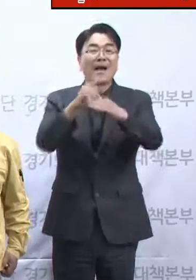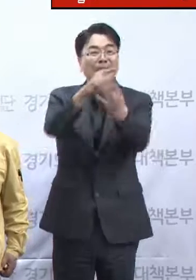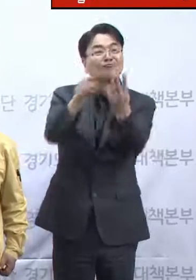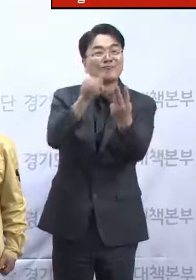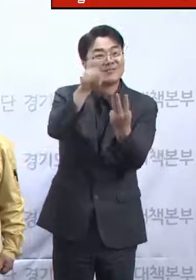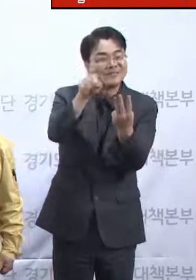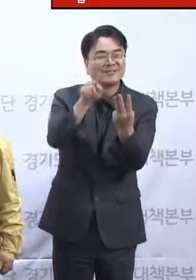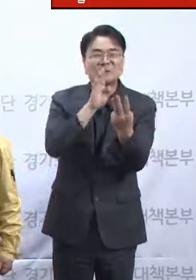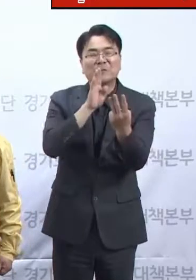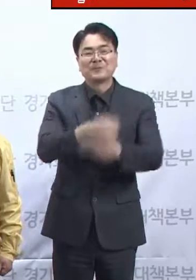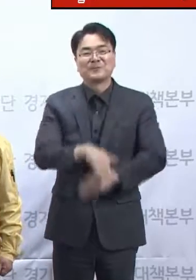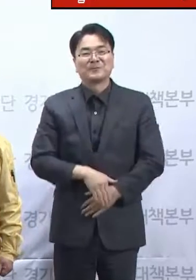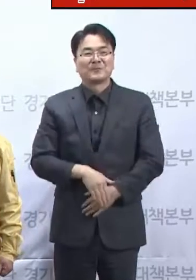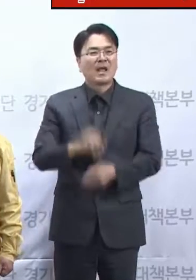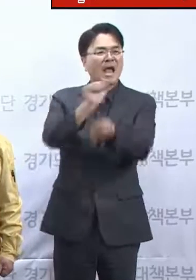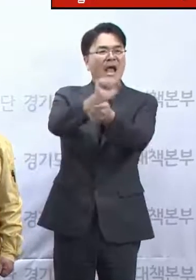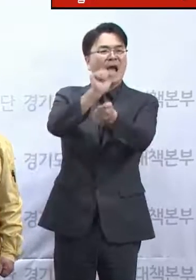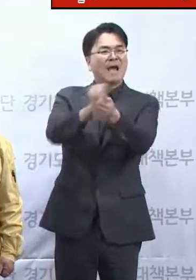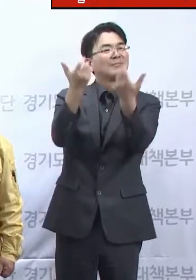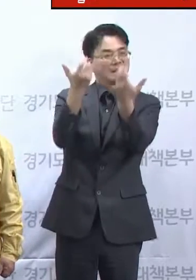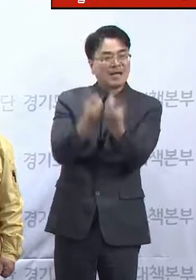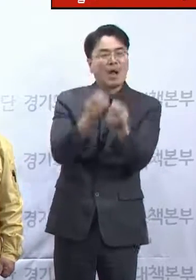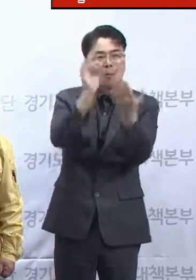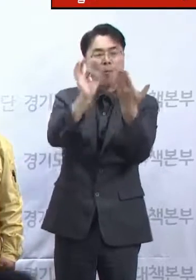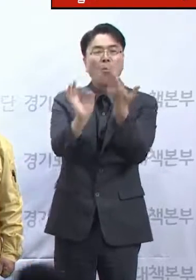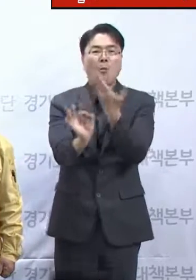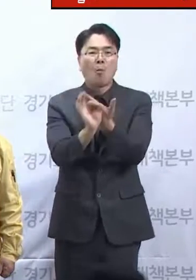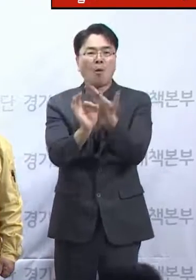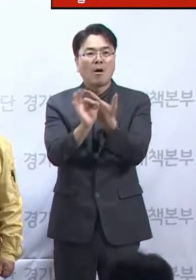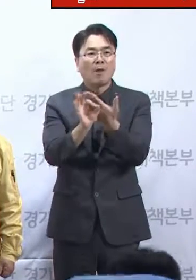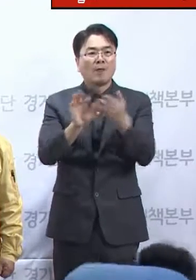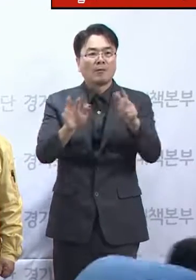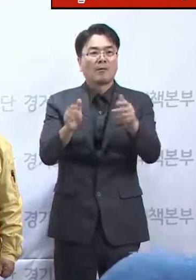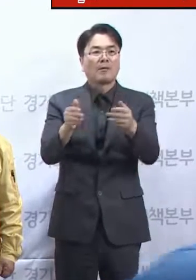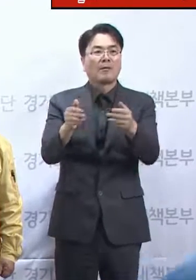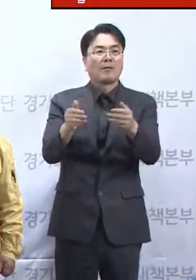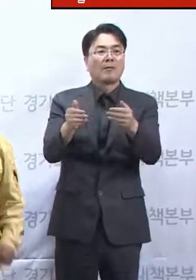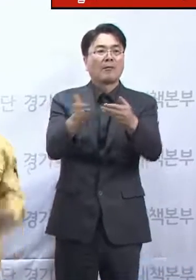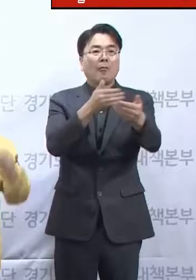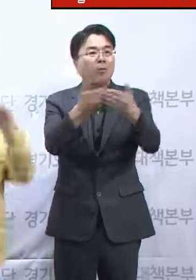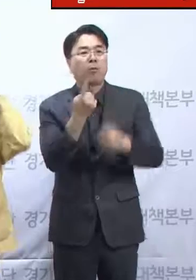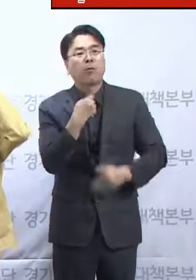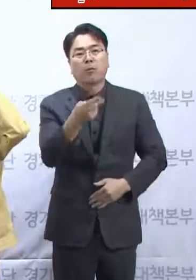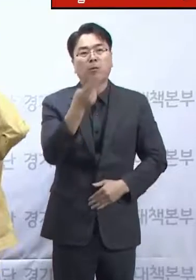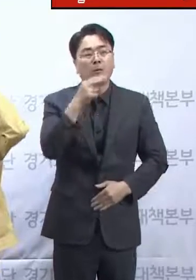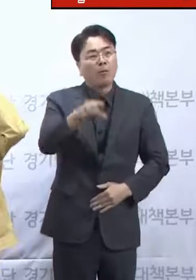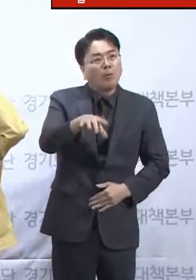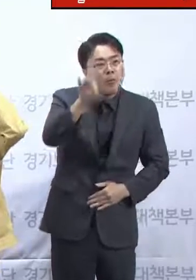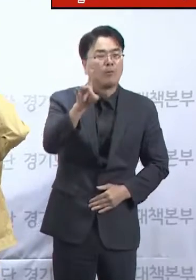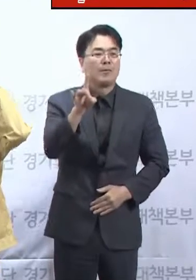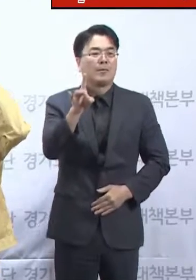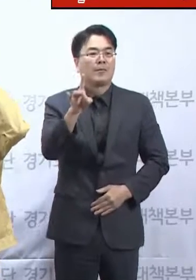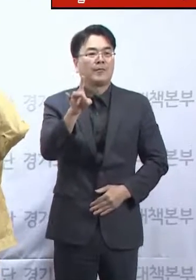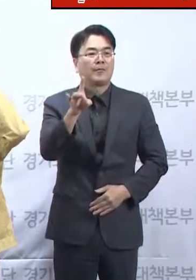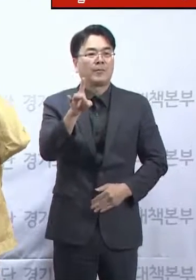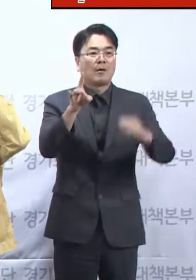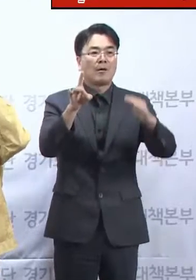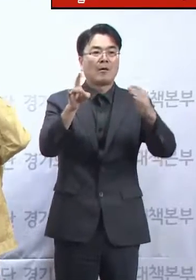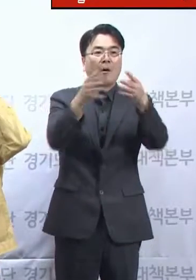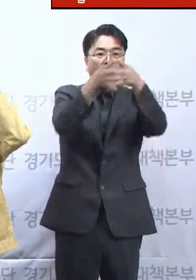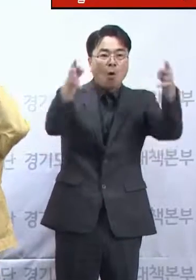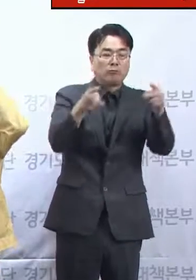스타벅스 감염 사례는 지금까지 우리가 좀 겪어보지 못한 특수한 사례입니다. 건물의 2층에